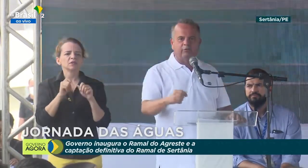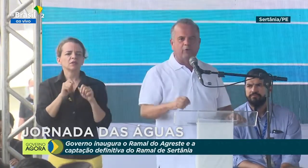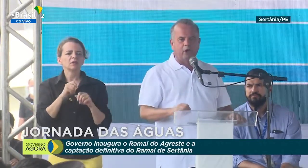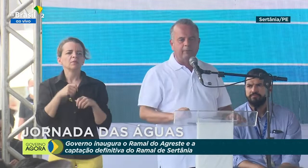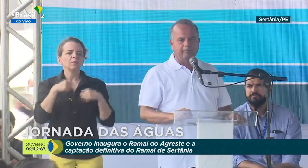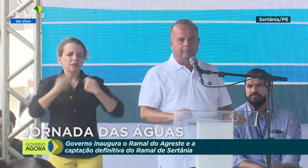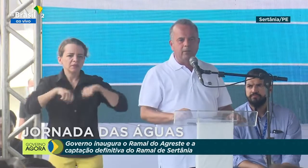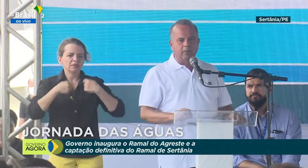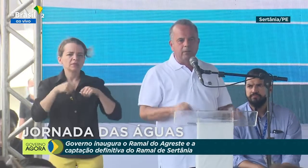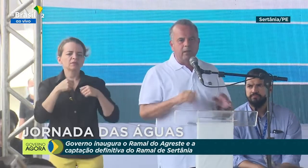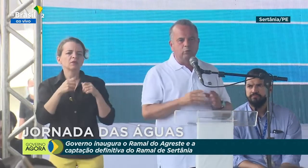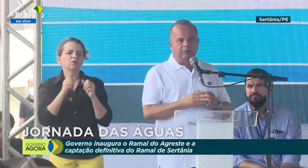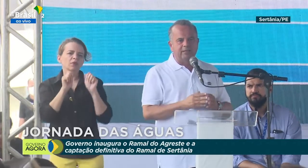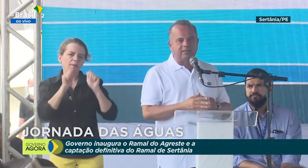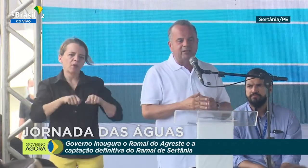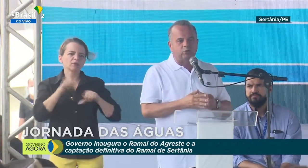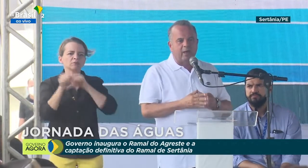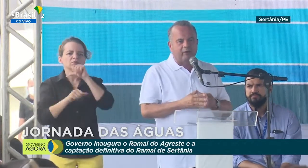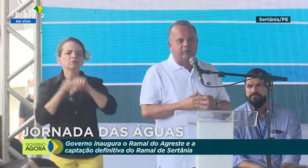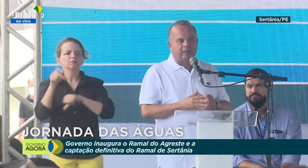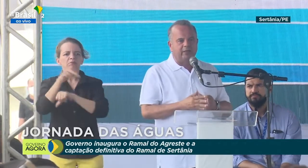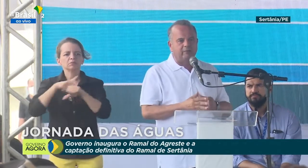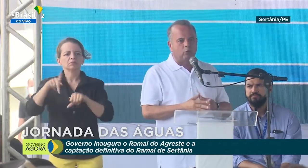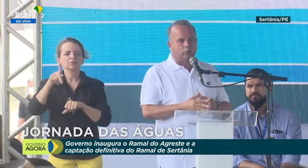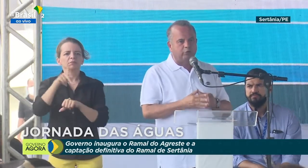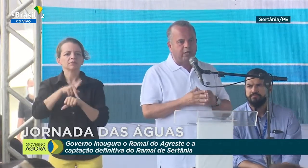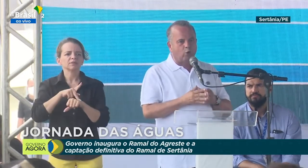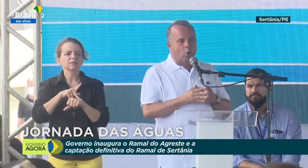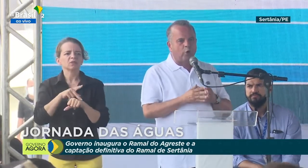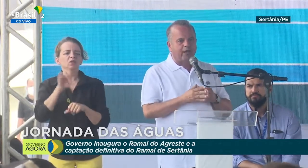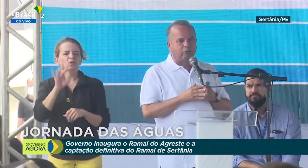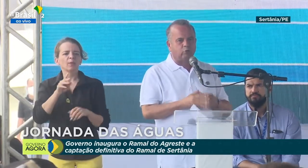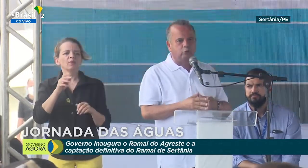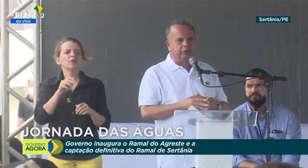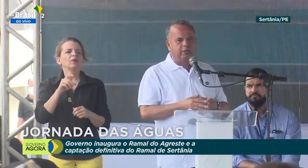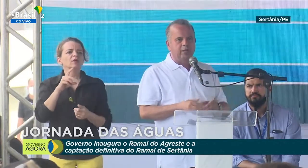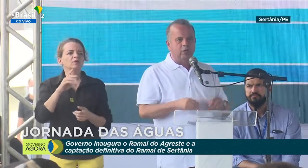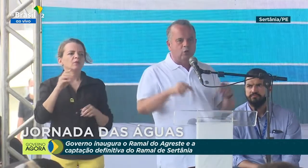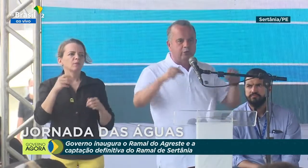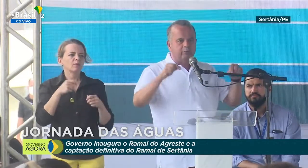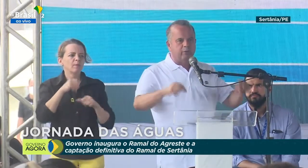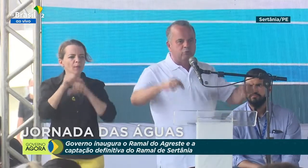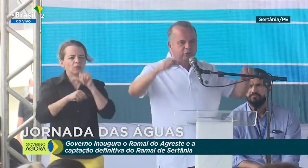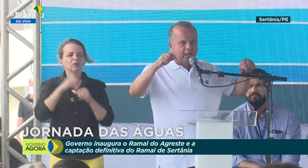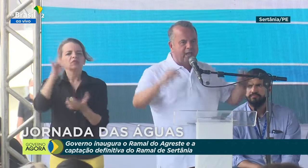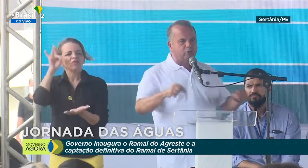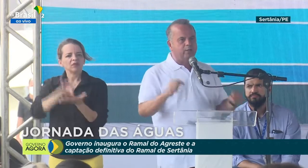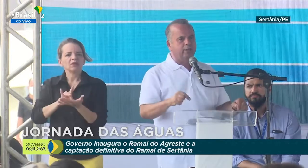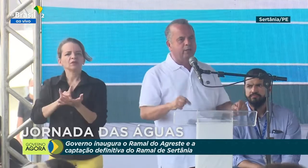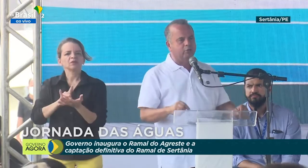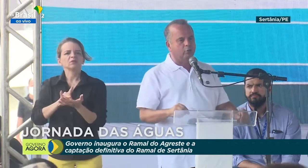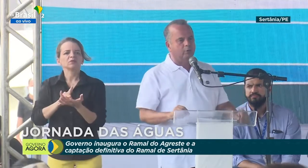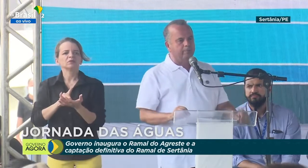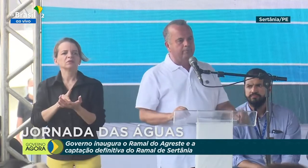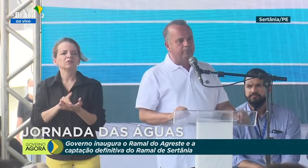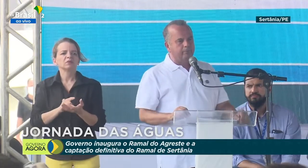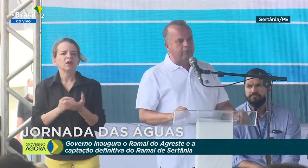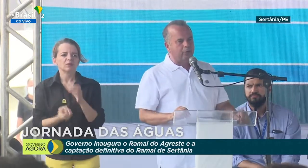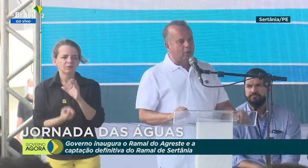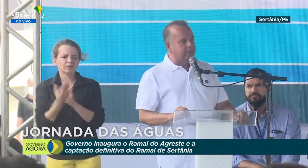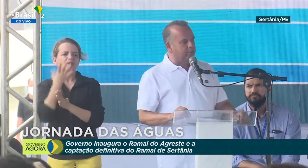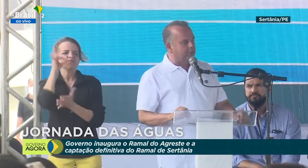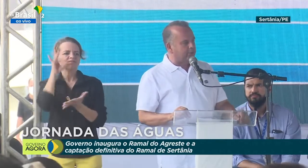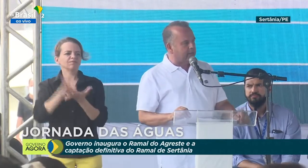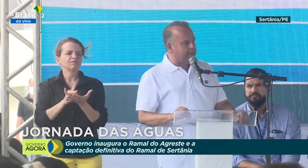se transforme. E a mudança, ela só é efetiva quando tem concretude. E nós tivemos, desde o início